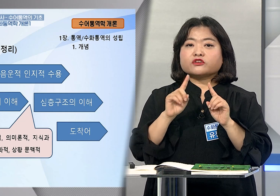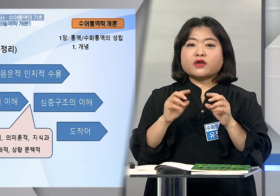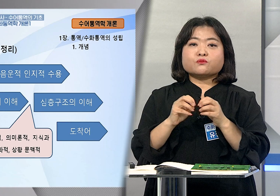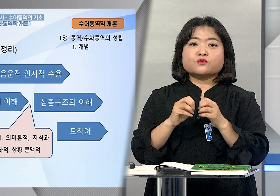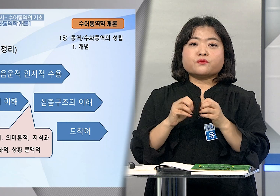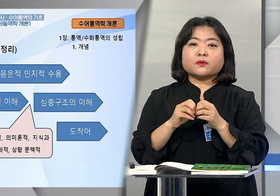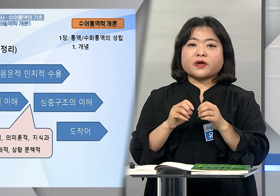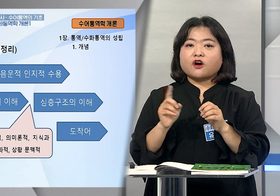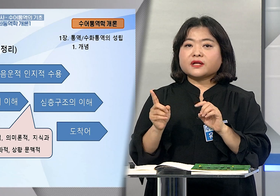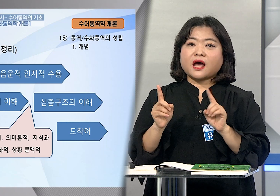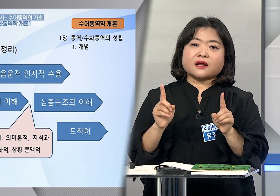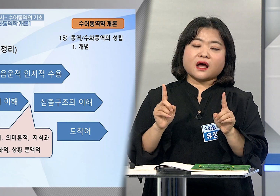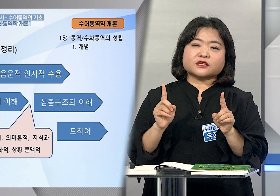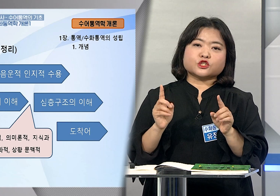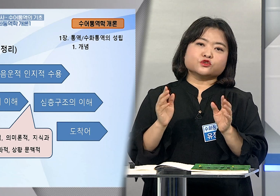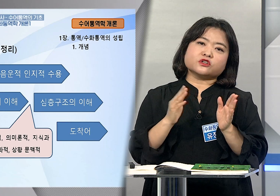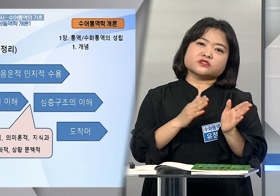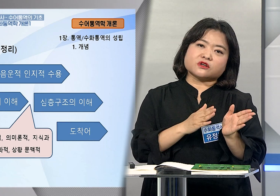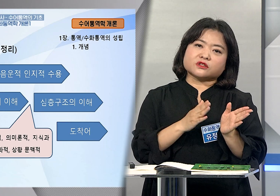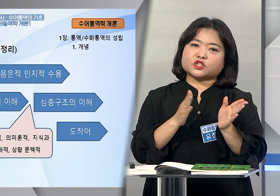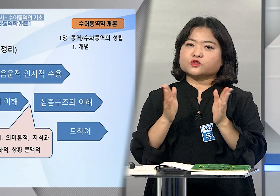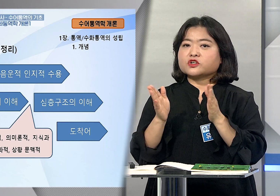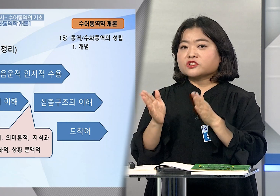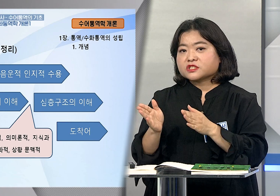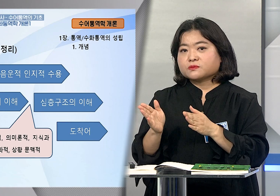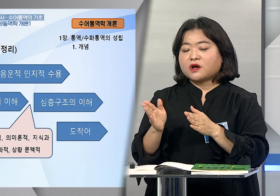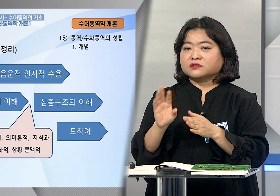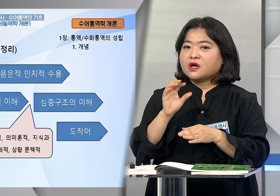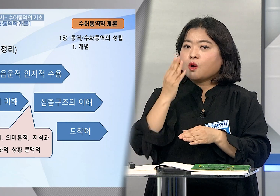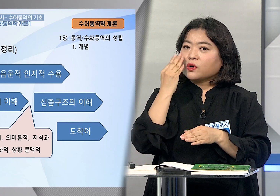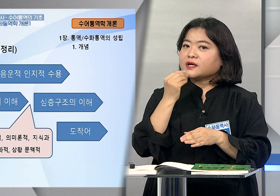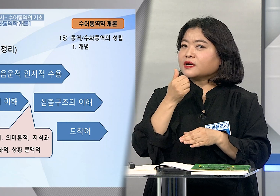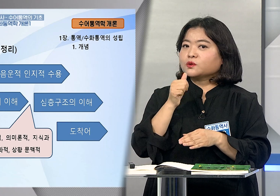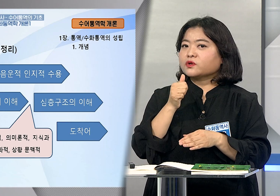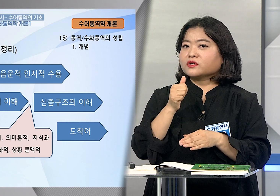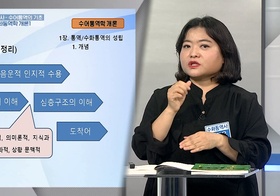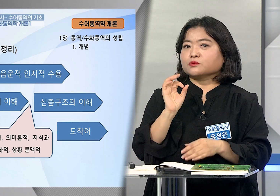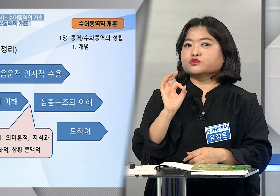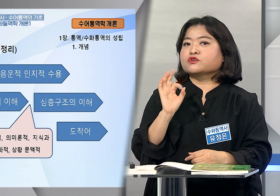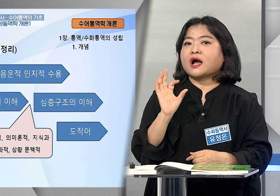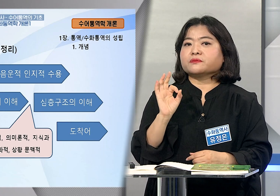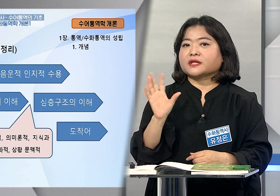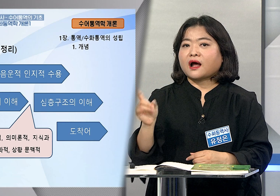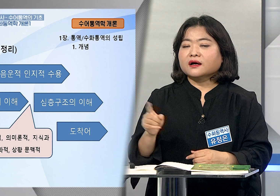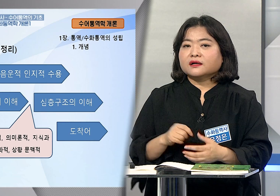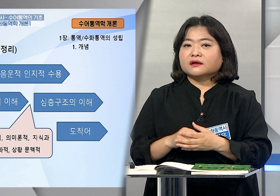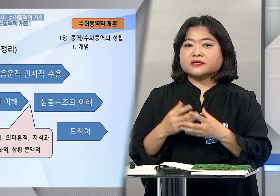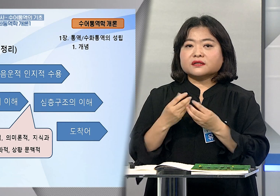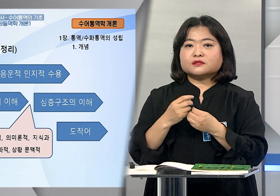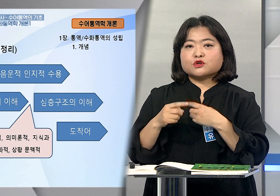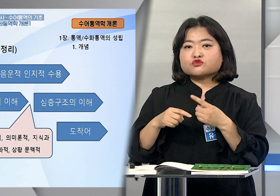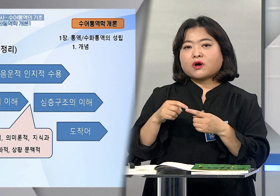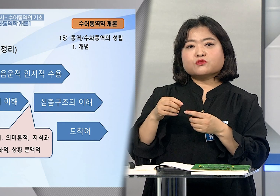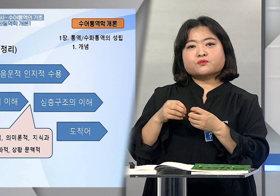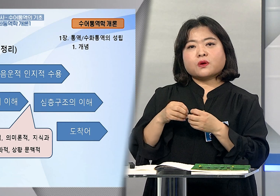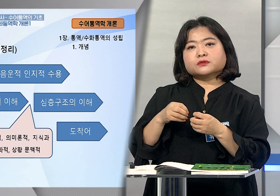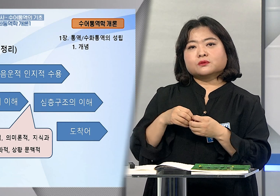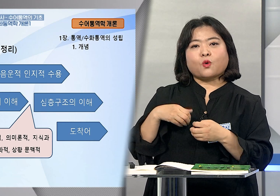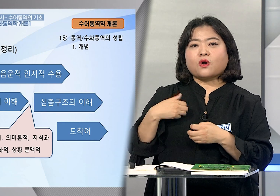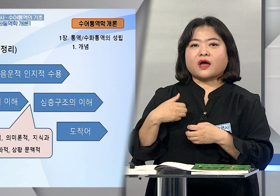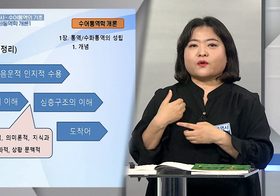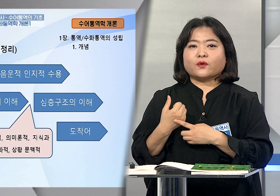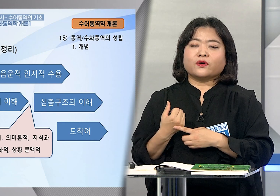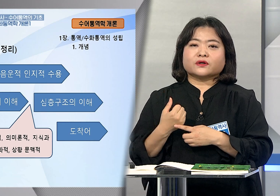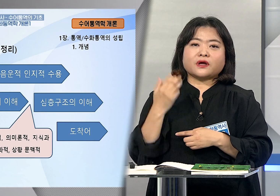두 언어의 문법에 어느 하나 기울어져 있으면 원활한 통역이 불가합니다. 예를 들면 수화